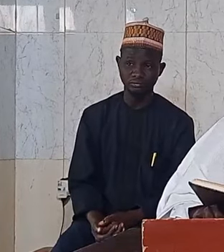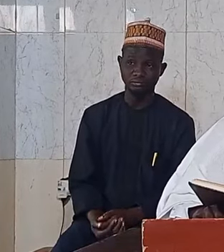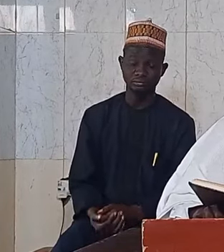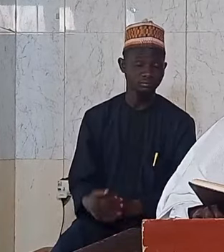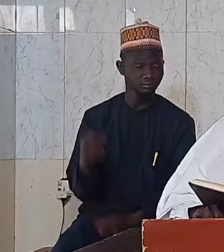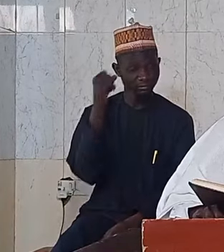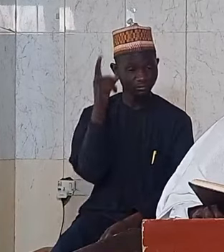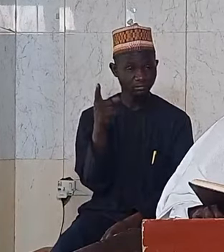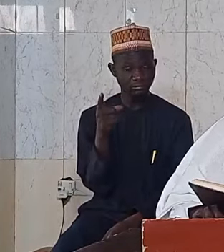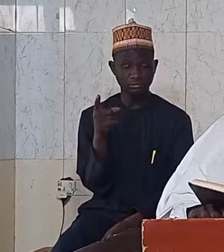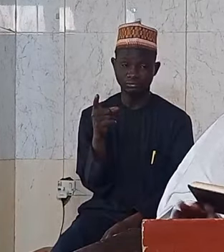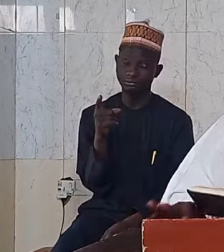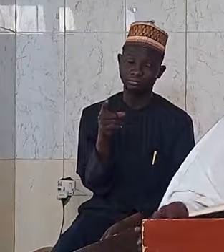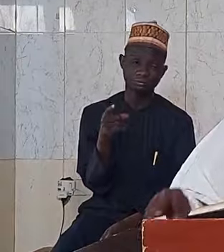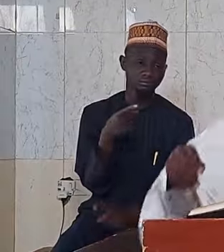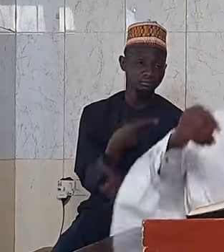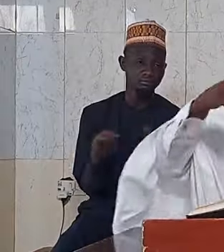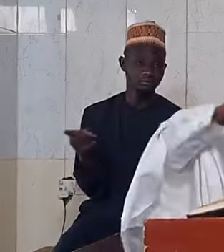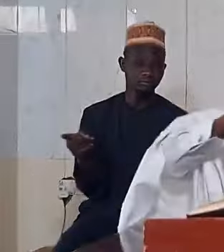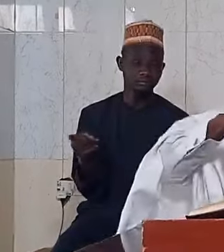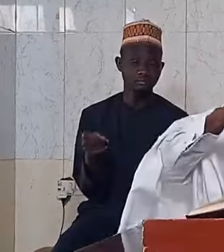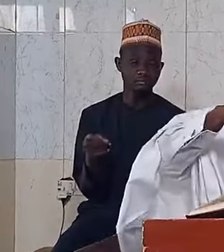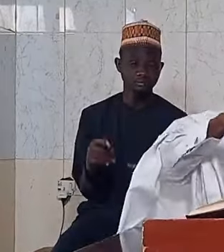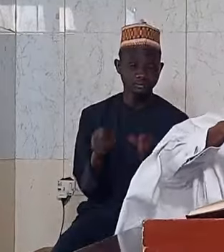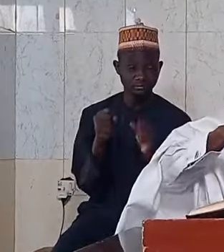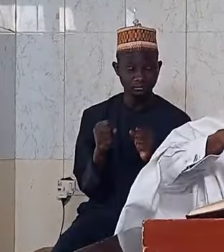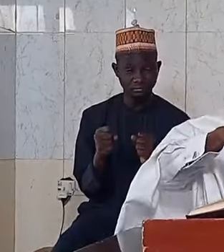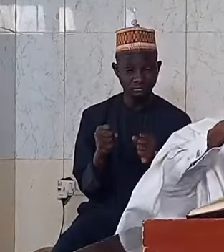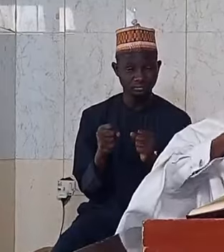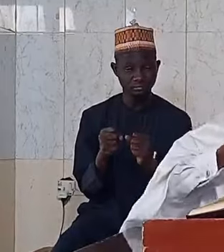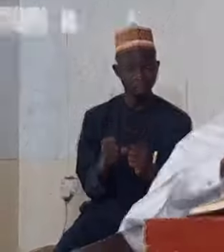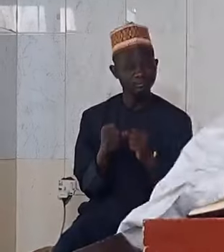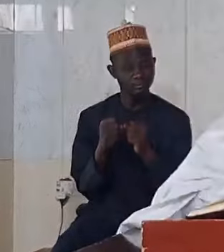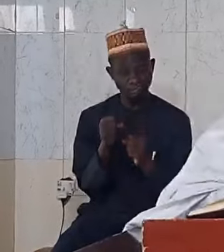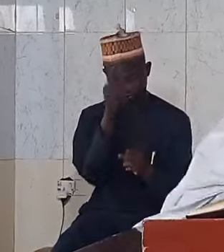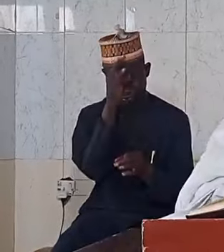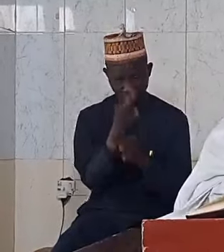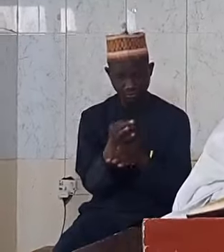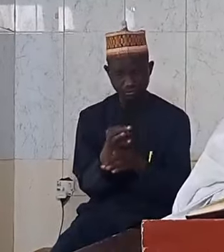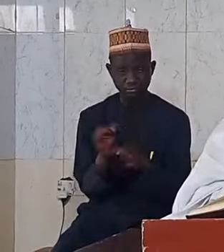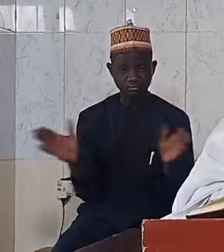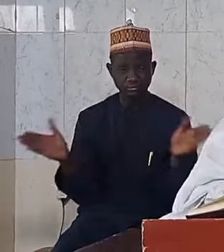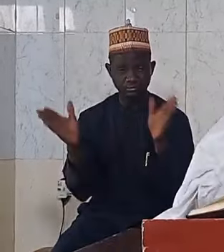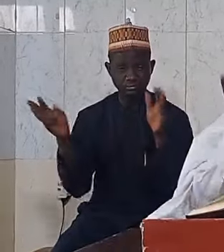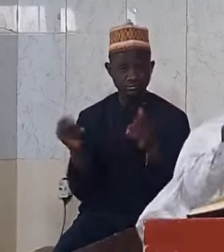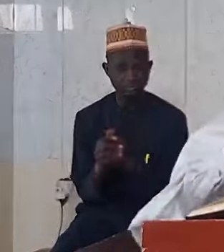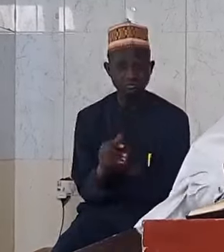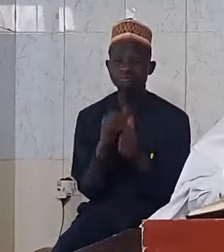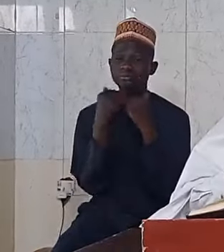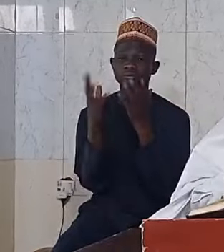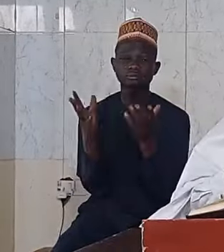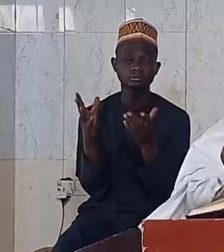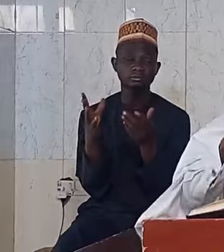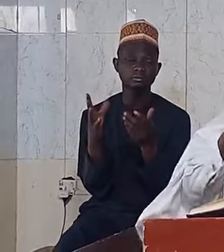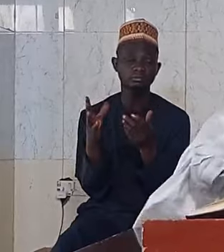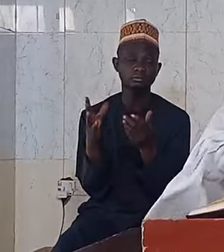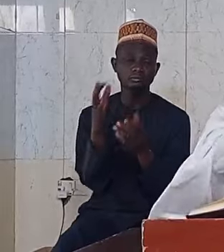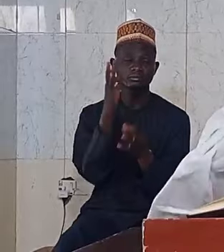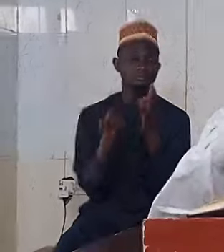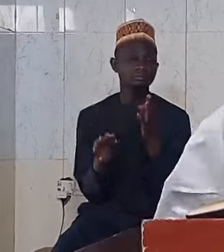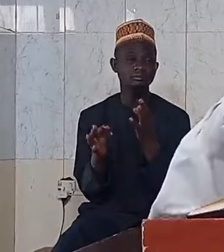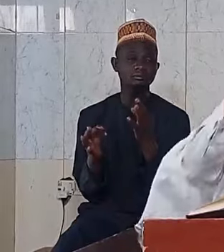ana samun wani ko ba a samu masu tsikewar dalilin ƙarfin abin da ke ingiza su bai wuce a ce in